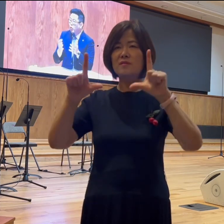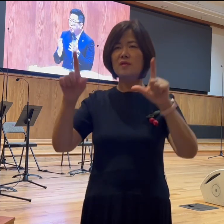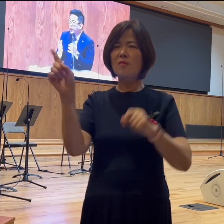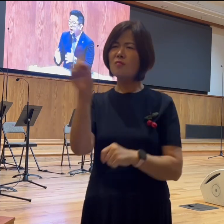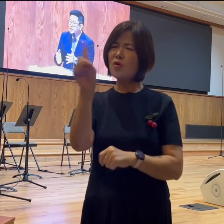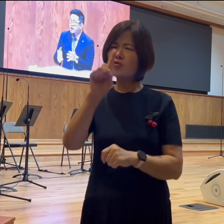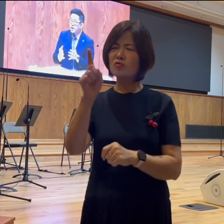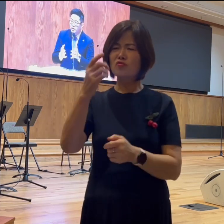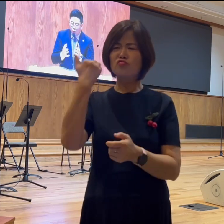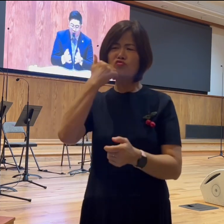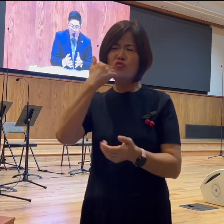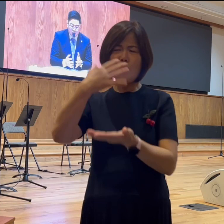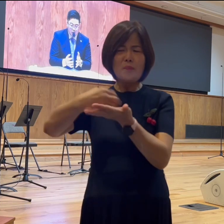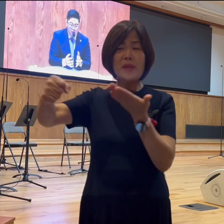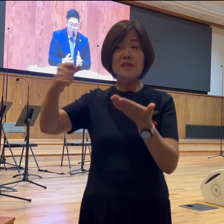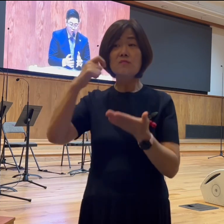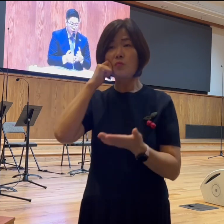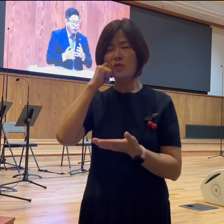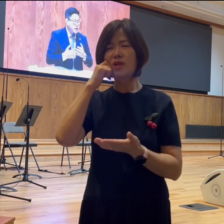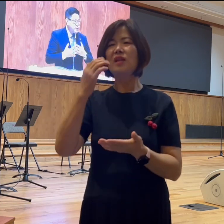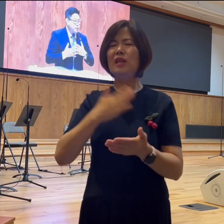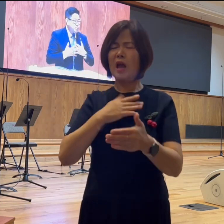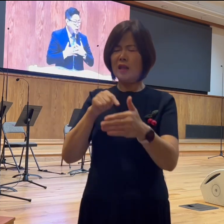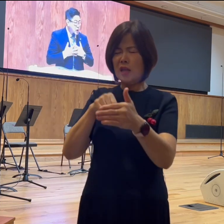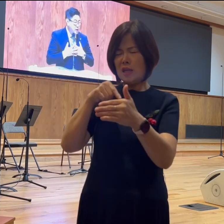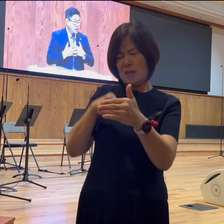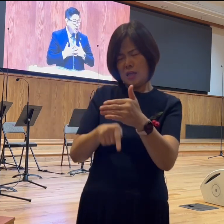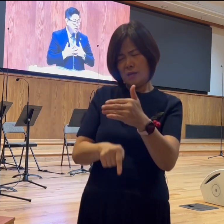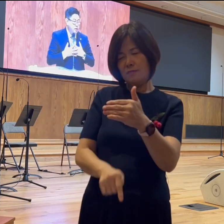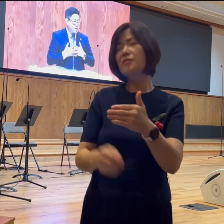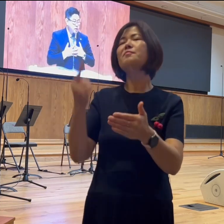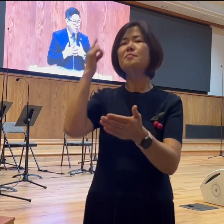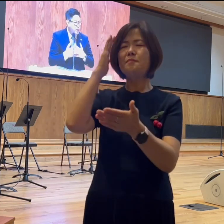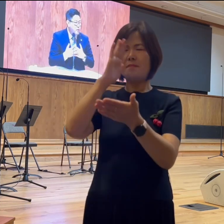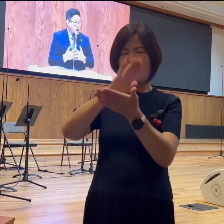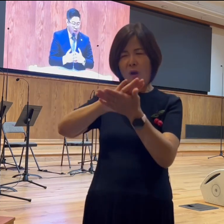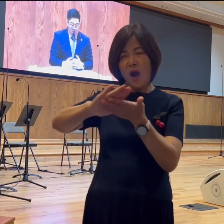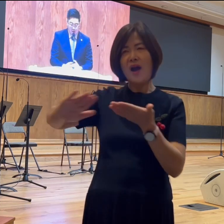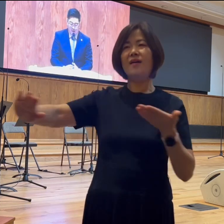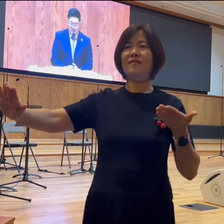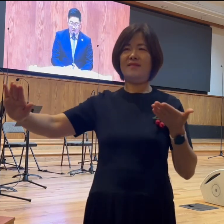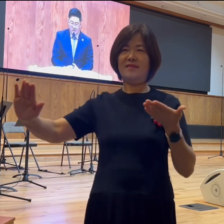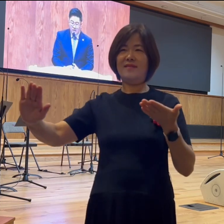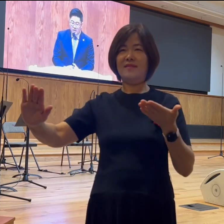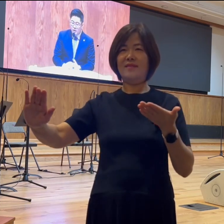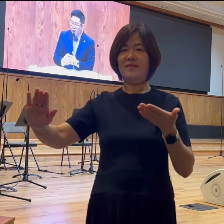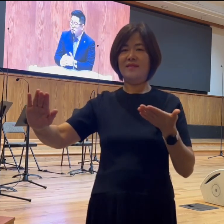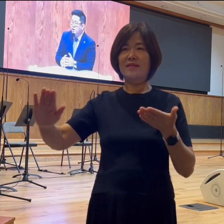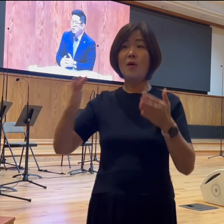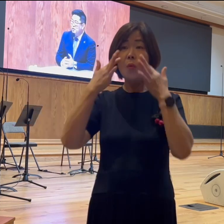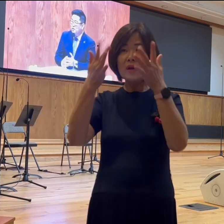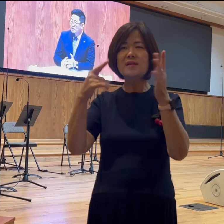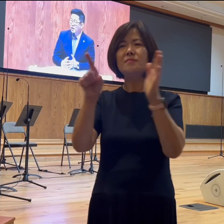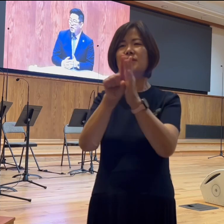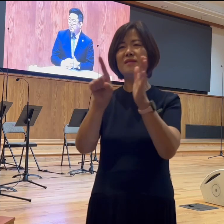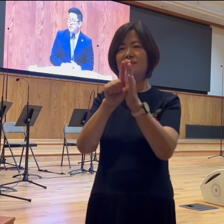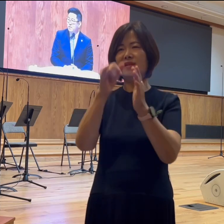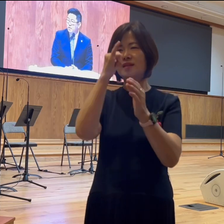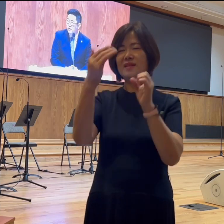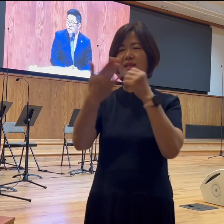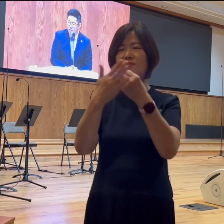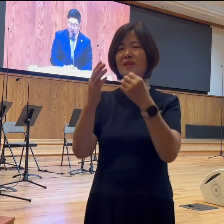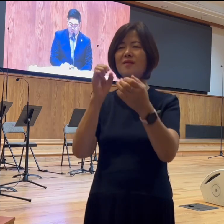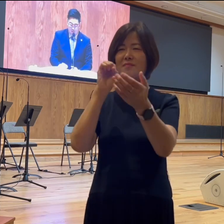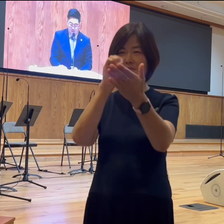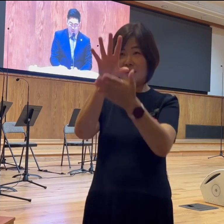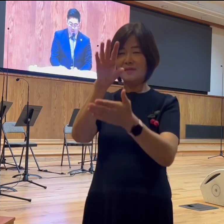무엇도 빼앗아가지 못하는 우리 안에 깊은 평안이다, 그 평강이다 라는 확신이 들어서 그렇게 말씀을